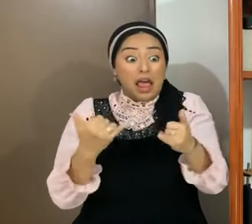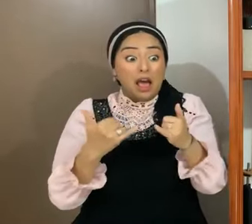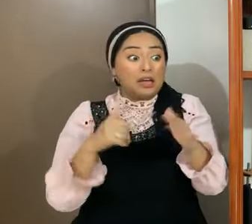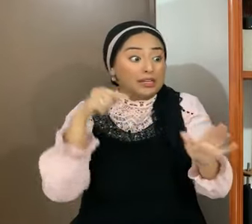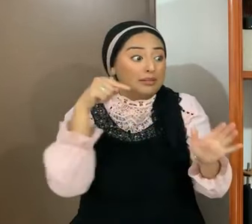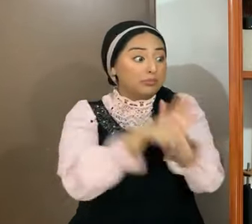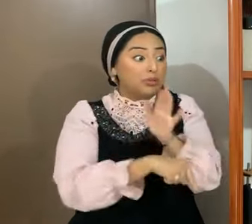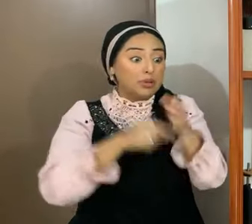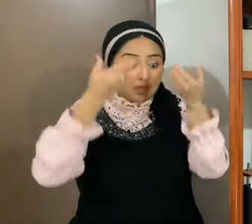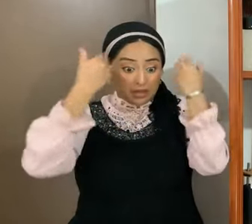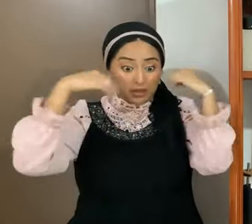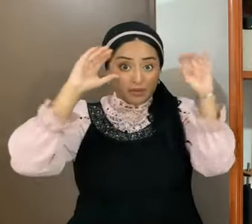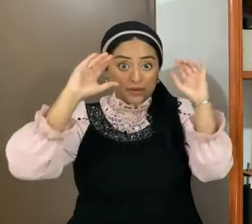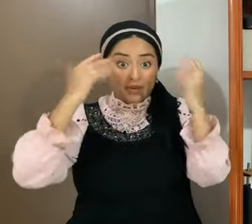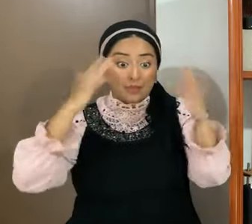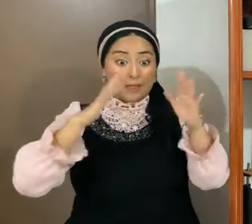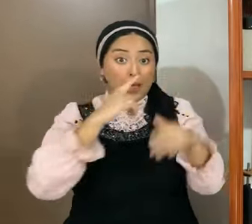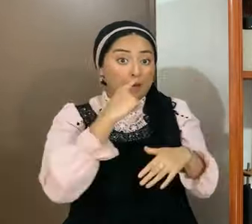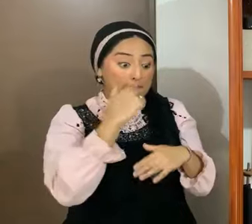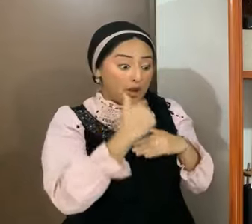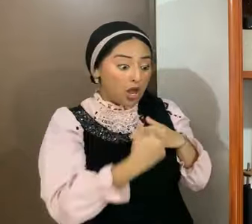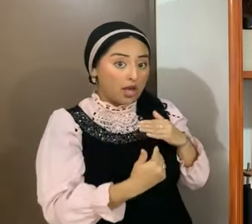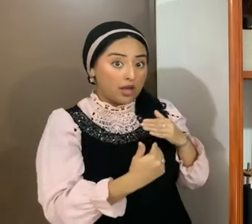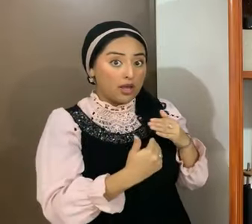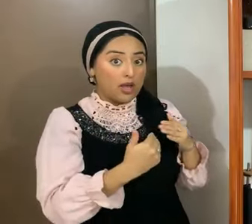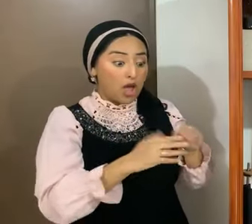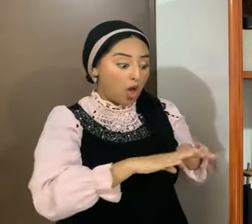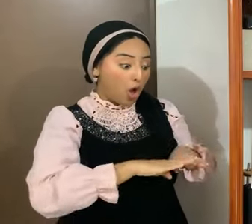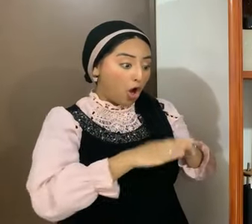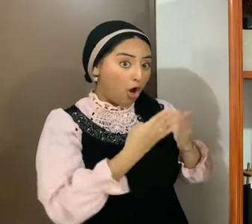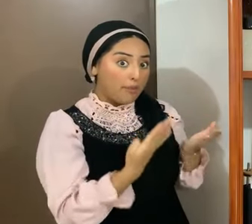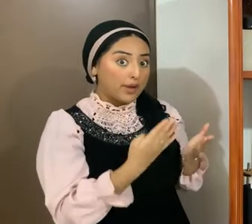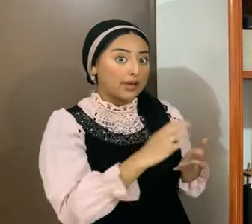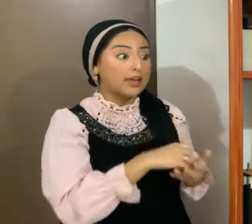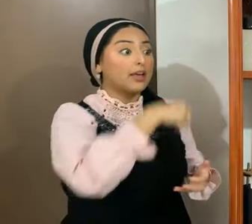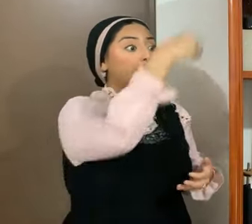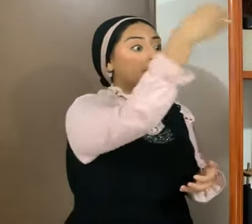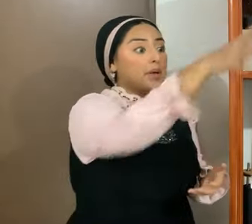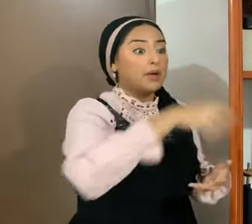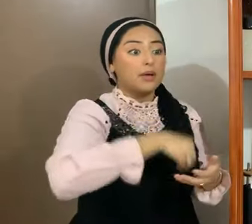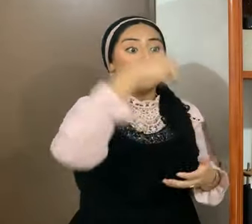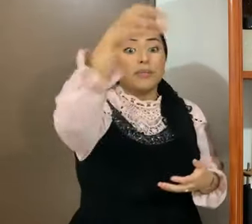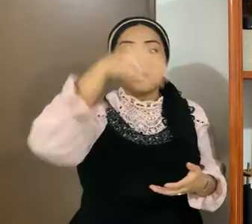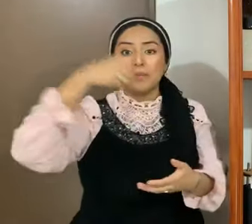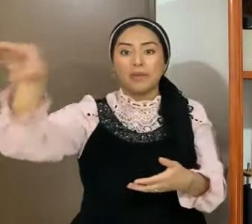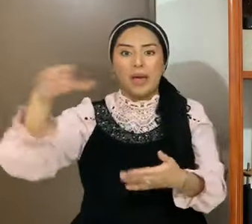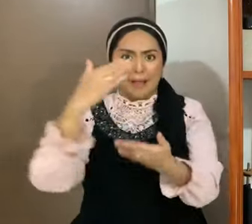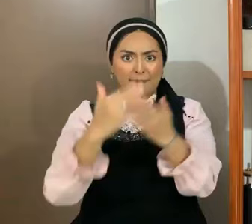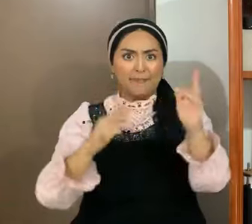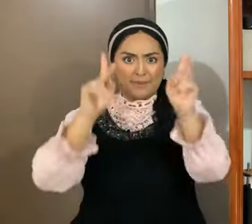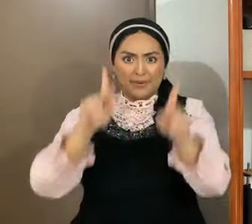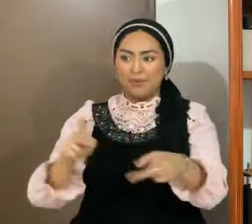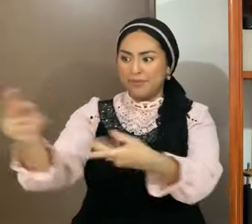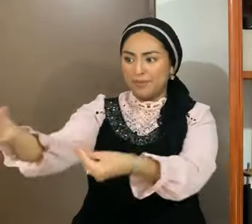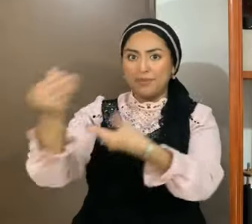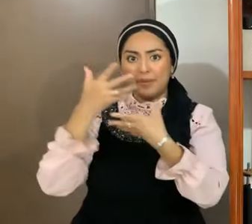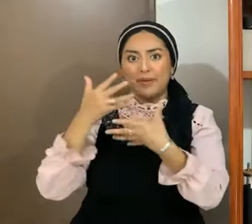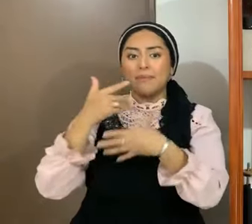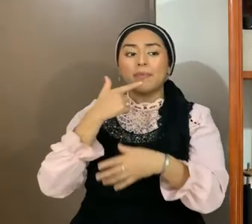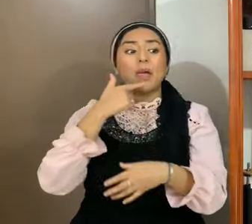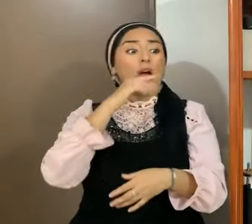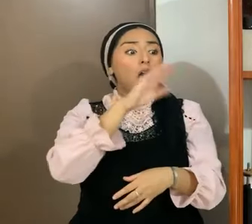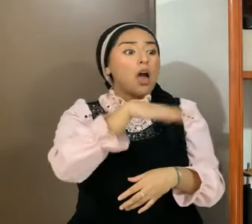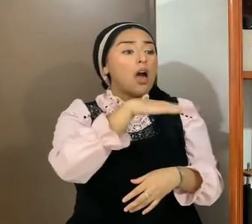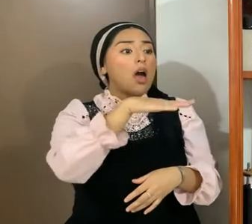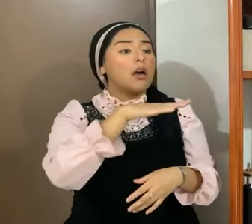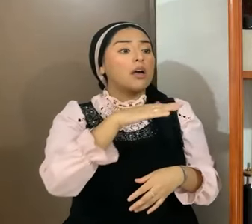cordero y los voy a rociar, porque lamentablemente me han dicho personas, es que a mí el dirigente de